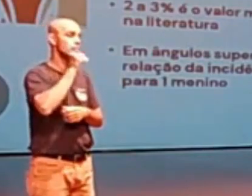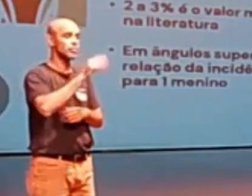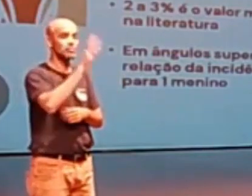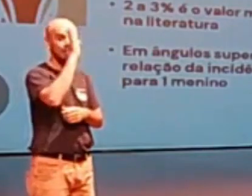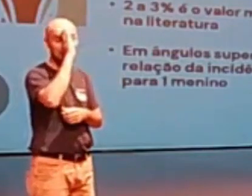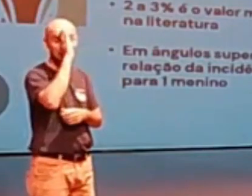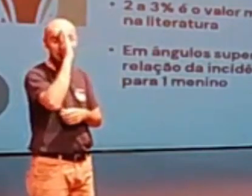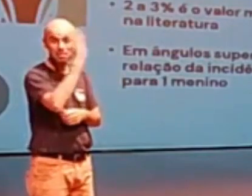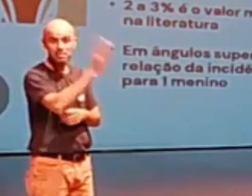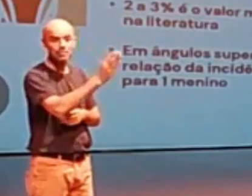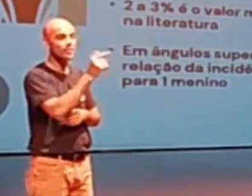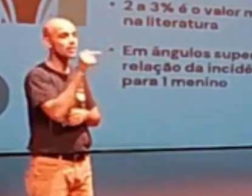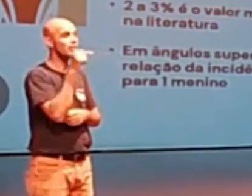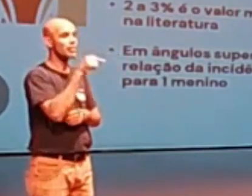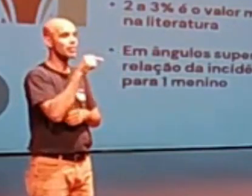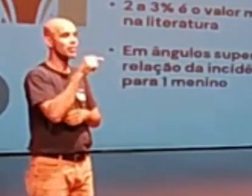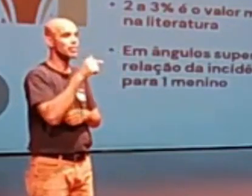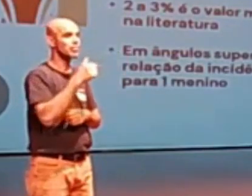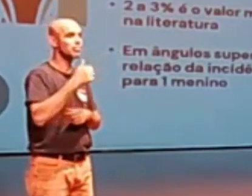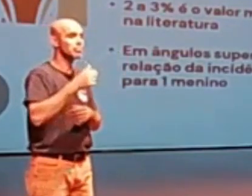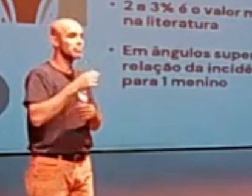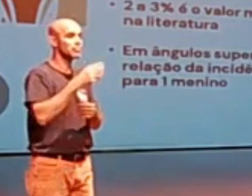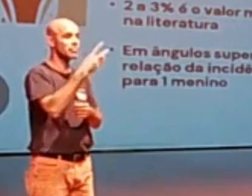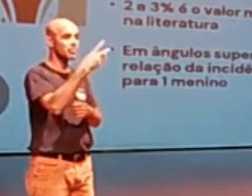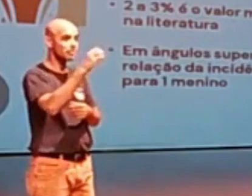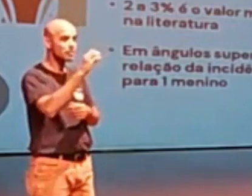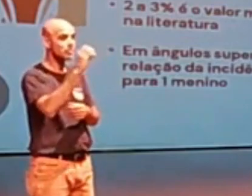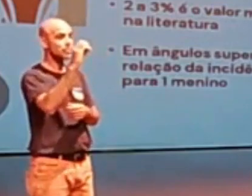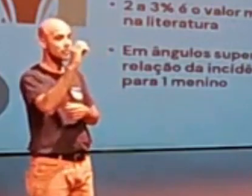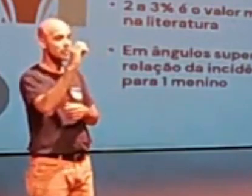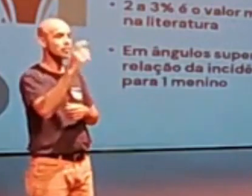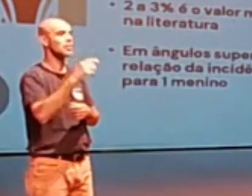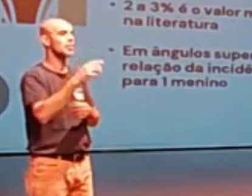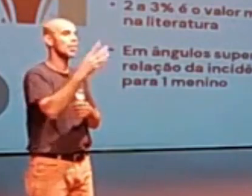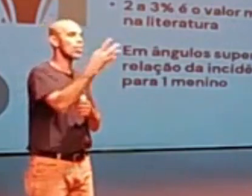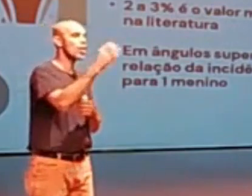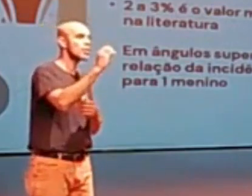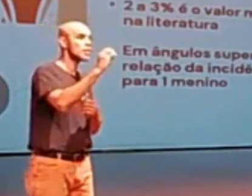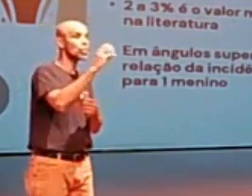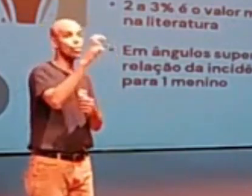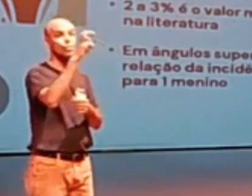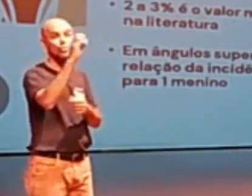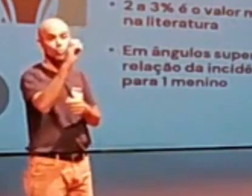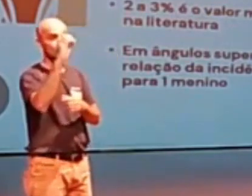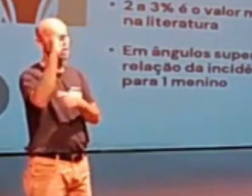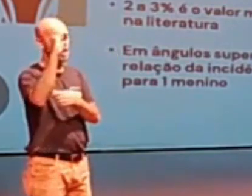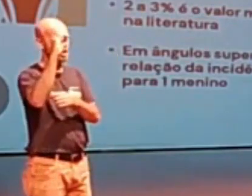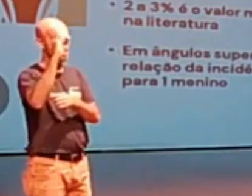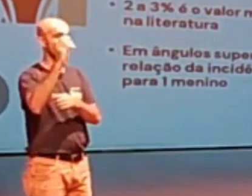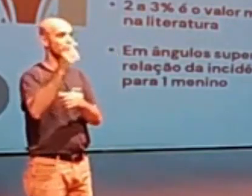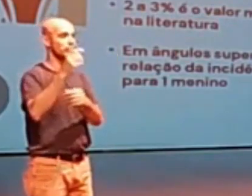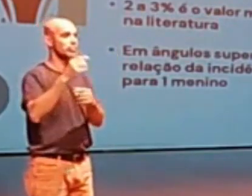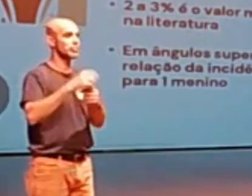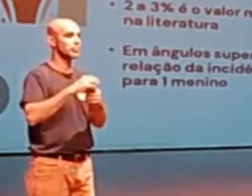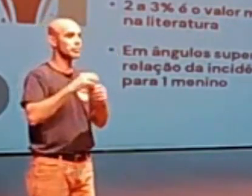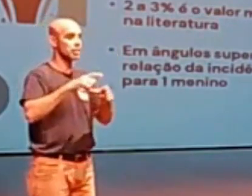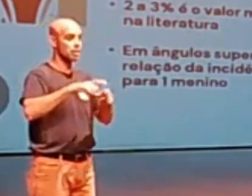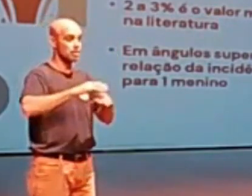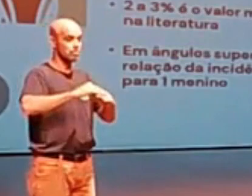principalmente quando o grau vai acima de 30 graus. Quando chega a 40, 50, então, cada vez essa proporção aumenta